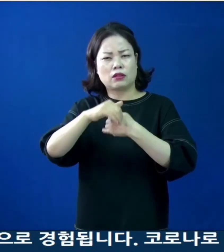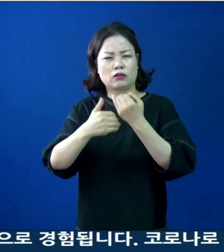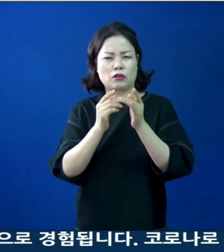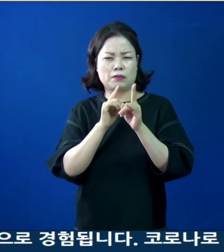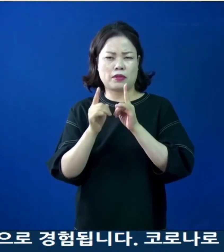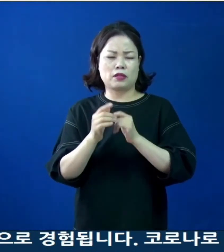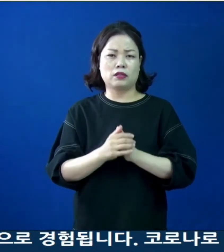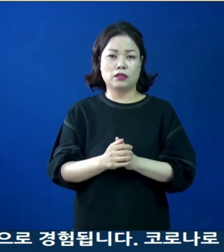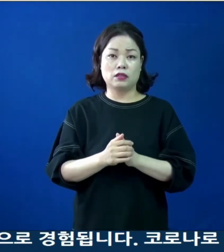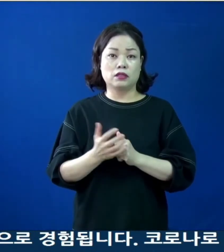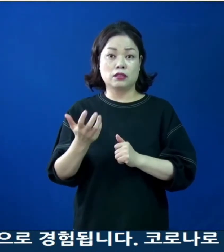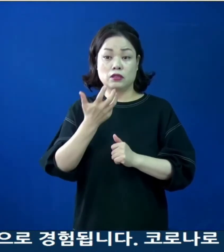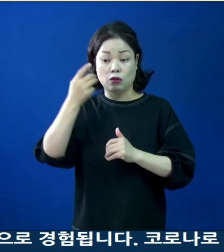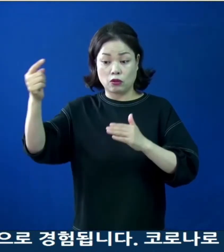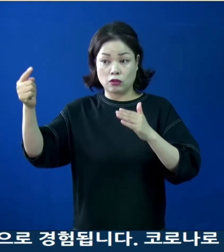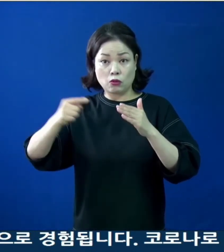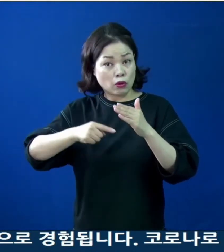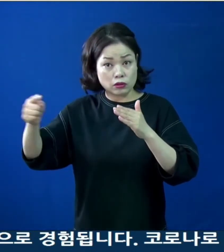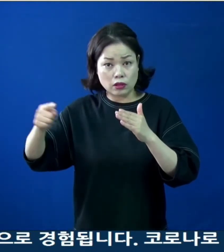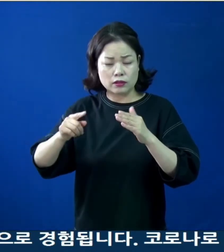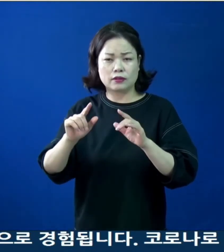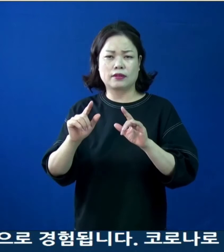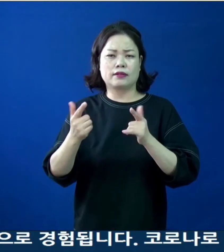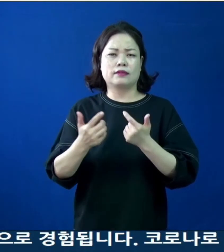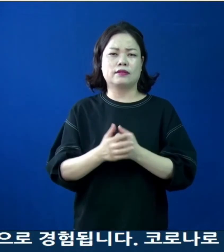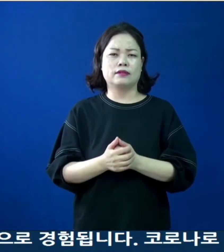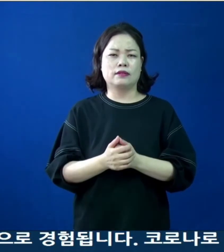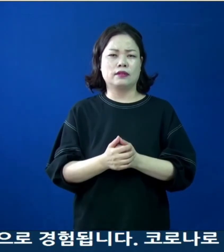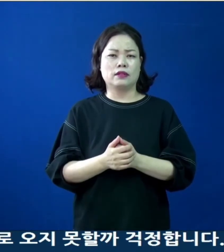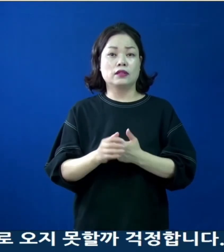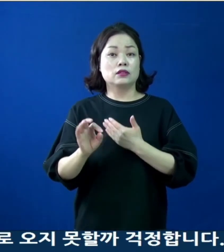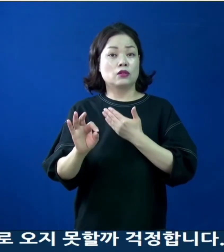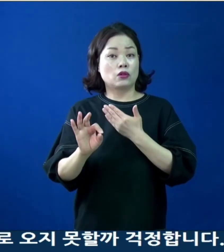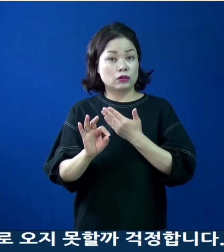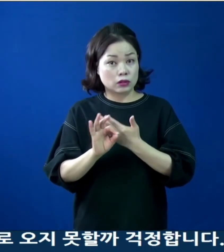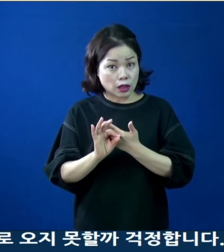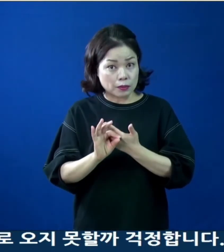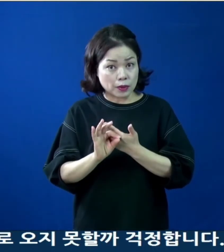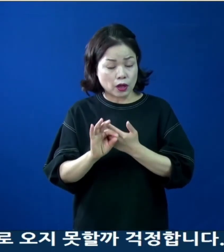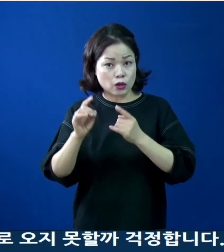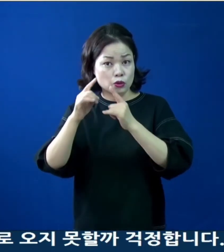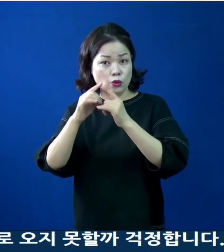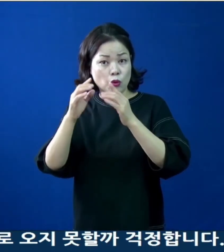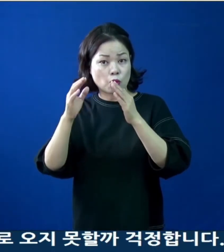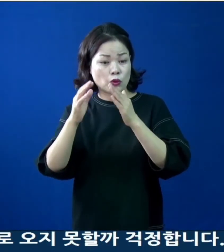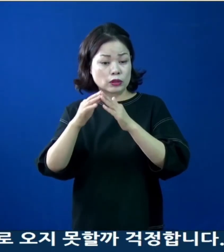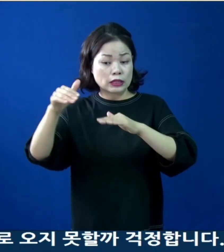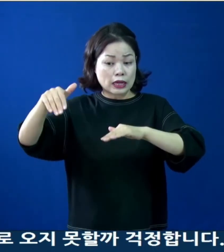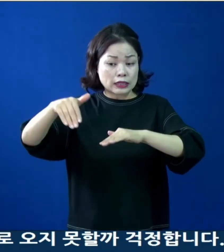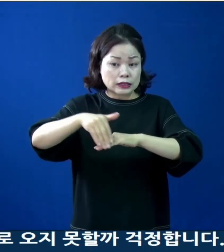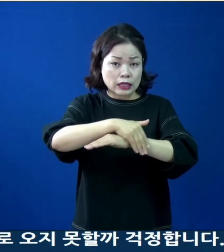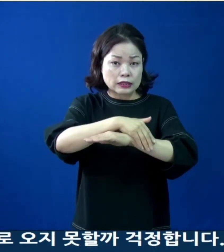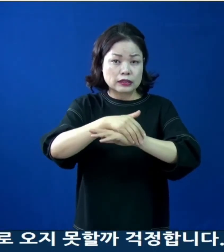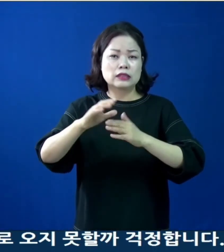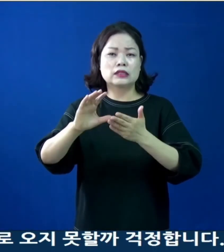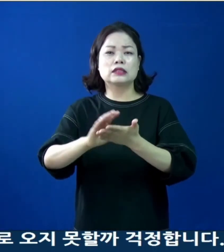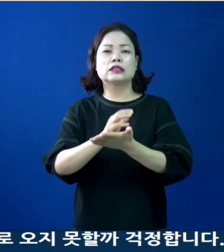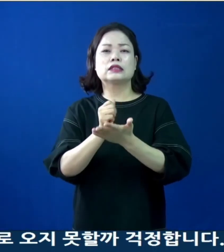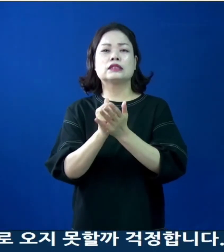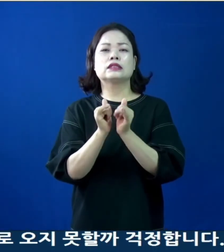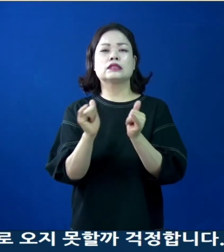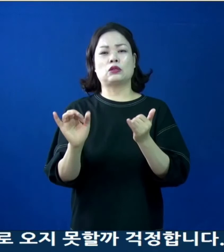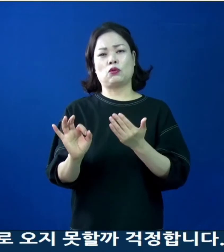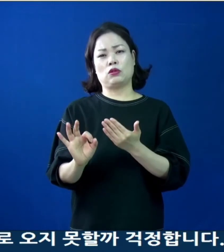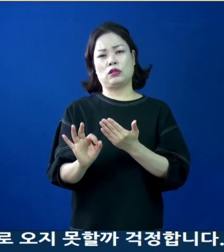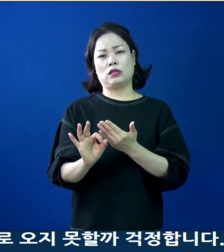그렇게 말하죠. 성령은 들어왔다 나갔다 하실 수 없죠. 그렇다면 교회를 다니는 사람이